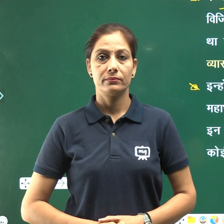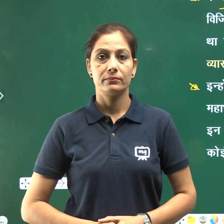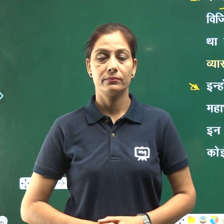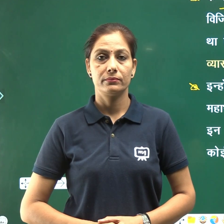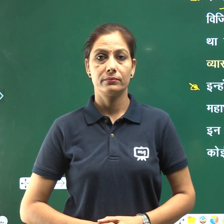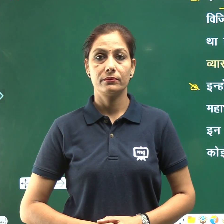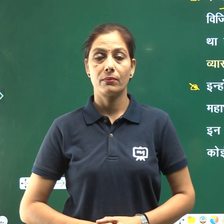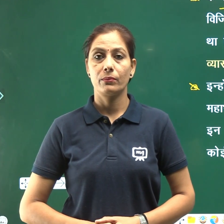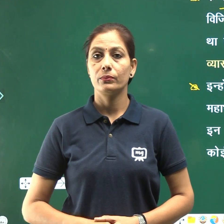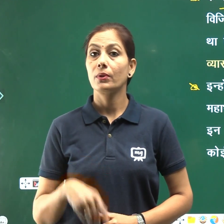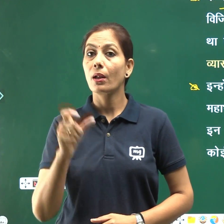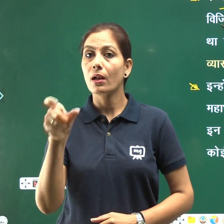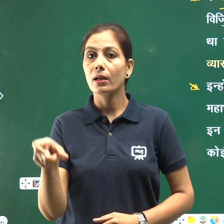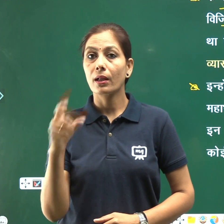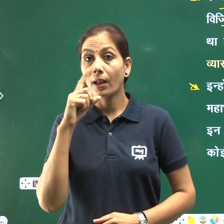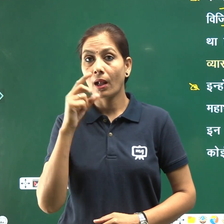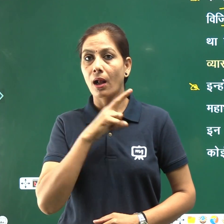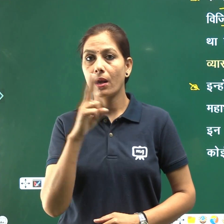विज्जिका देवी ने